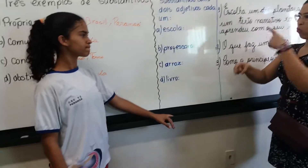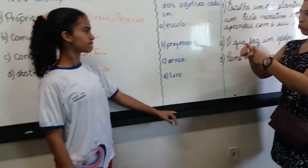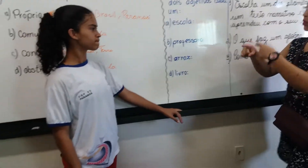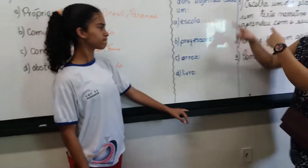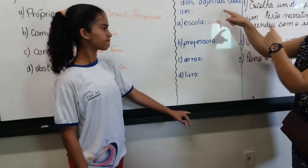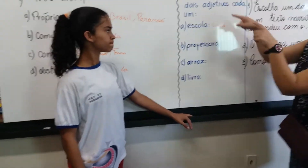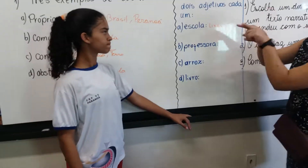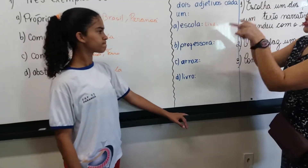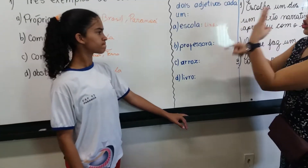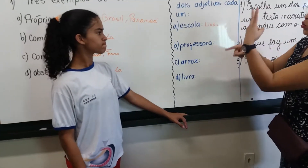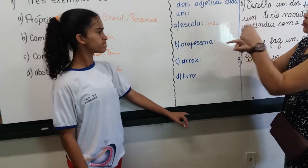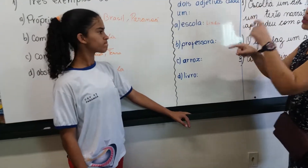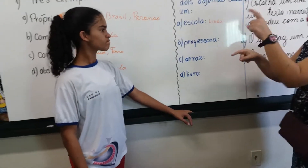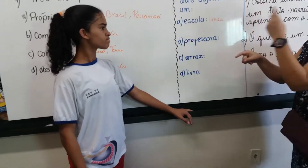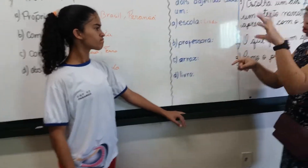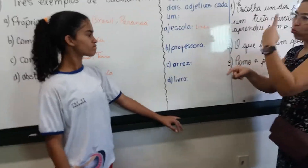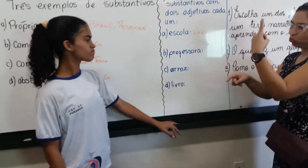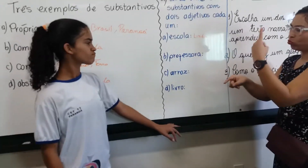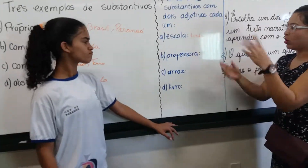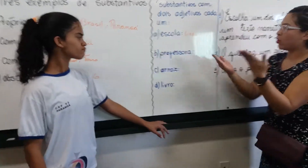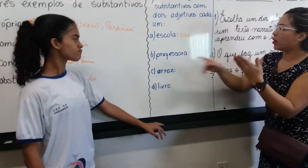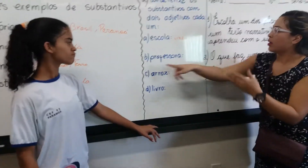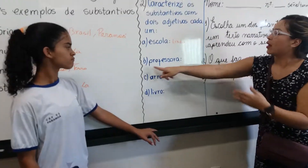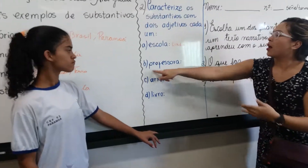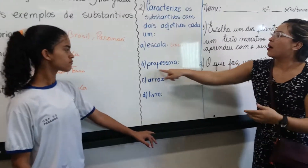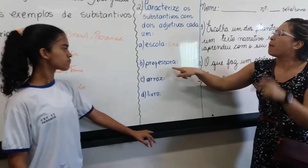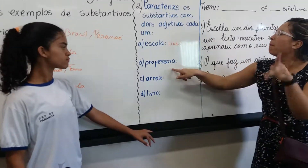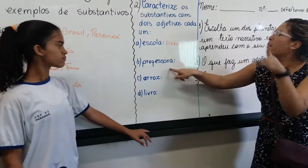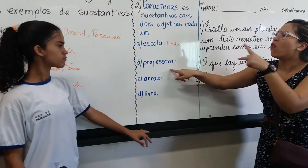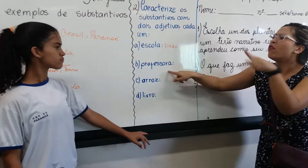substantivo. Tá? Só um agora.